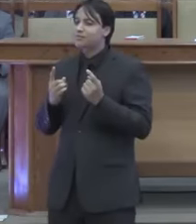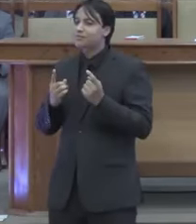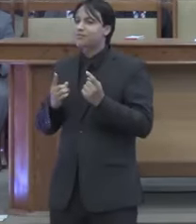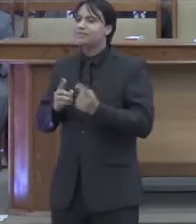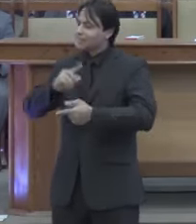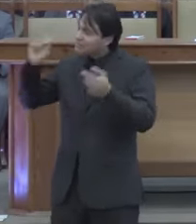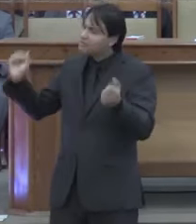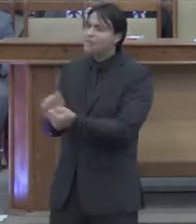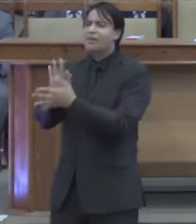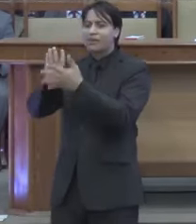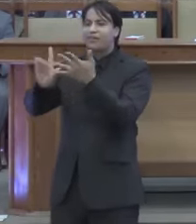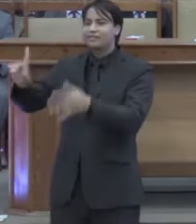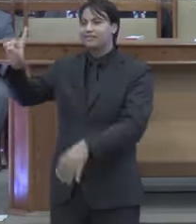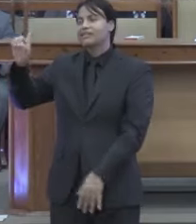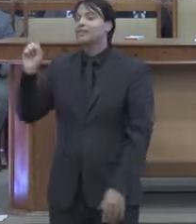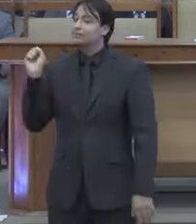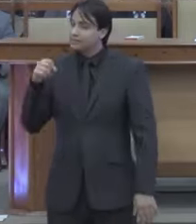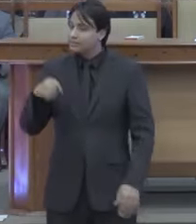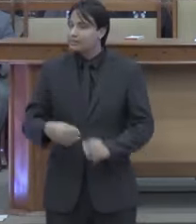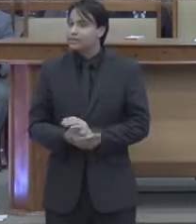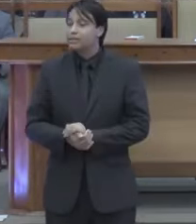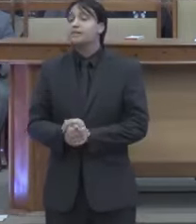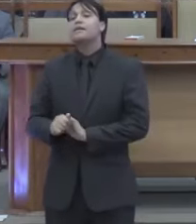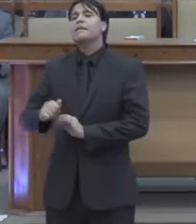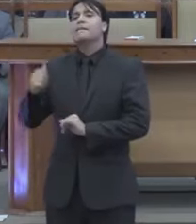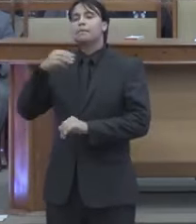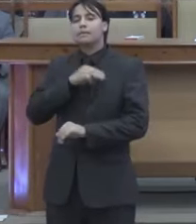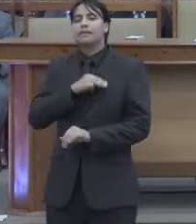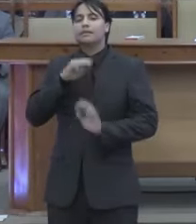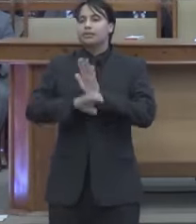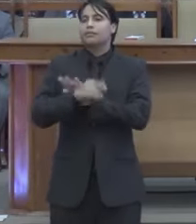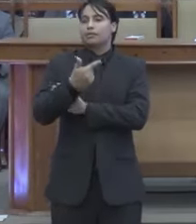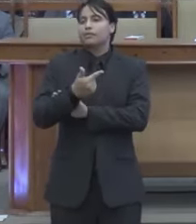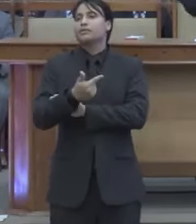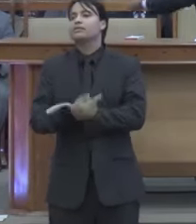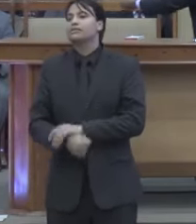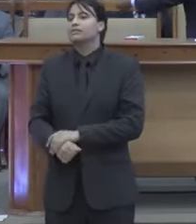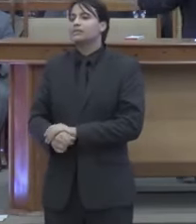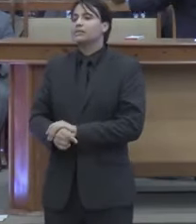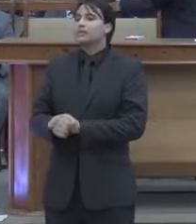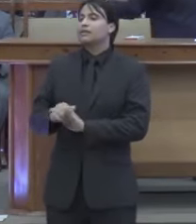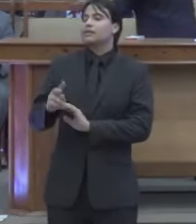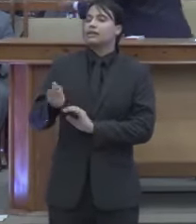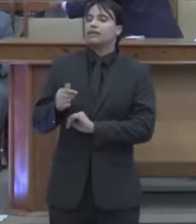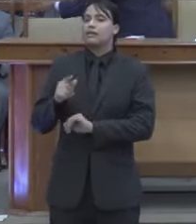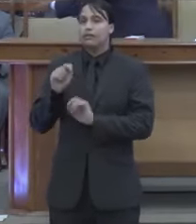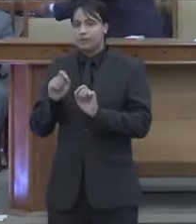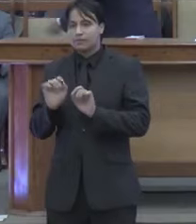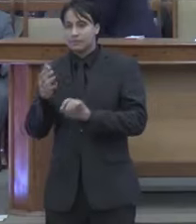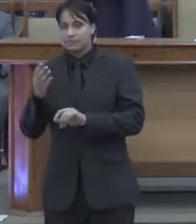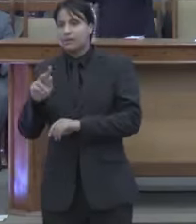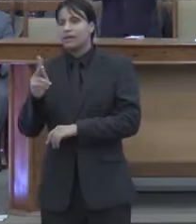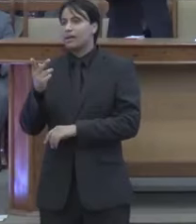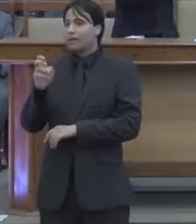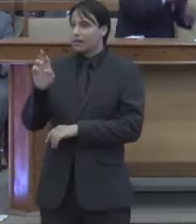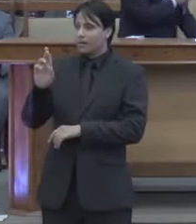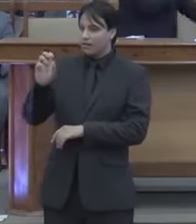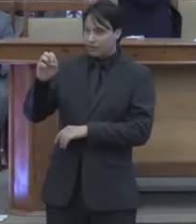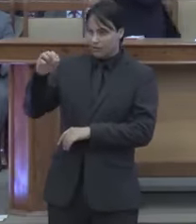Bíblia diz lá em Mateus 2 que Herodes diz: quando vocês acharem o menino, venham me dizer que eu vou